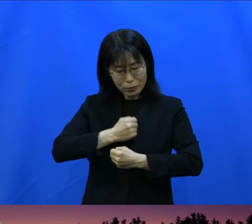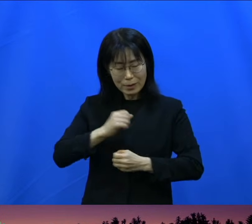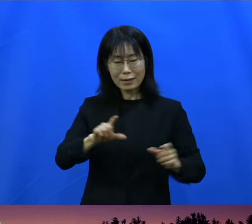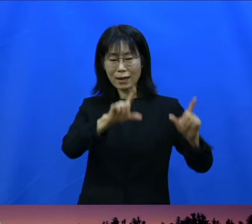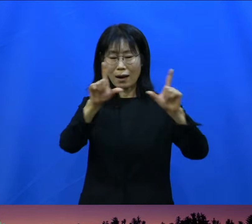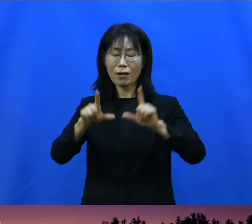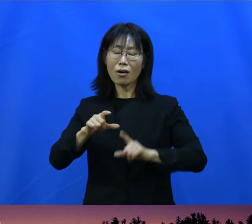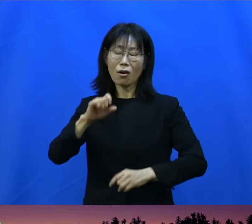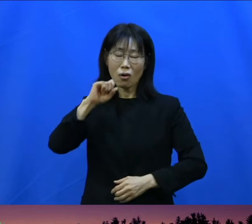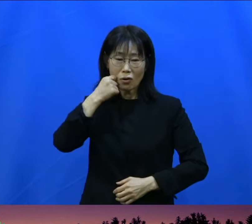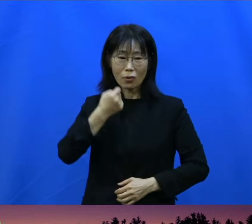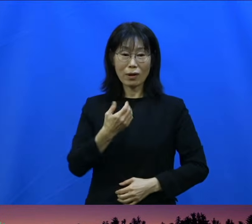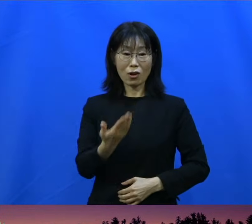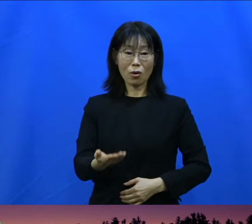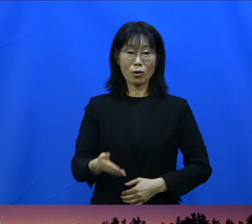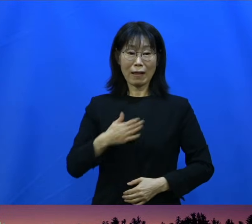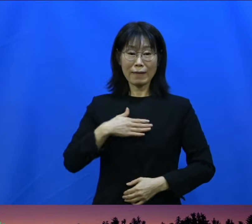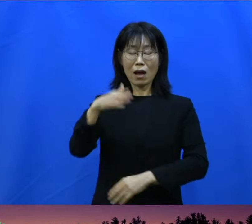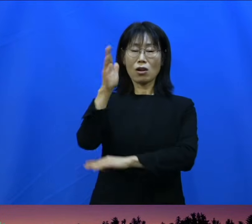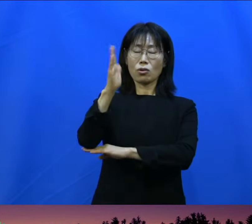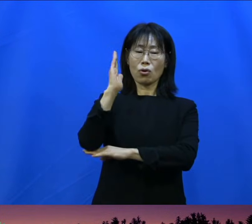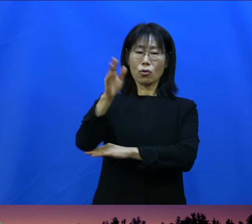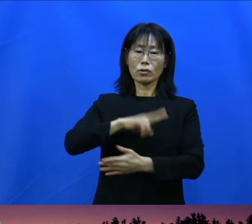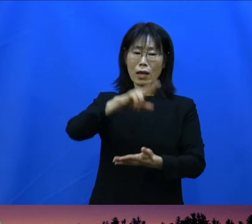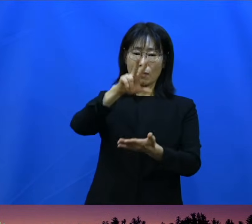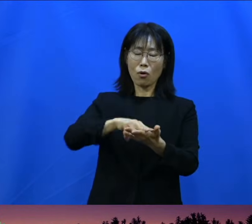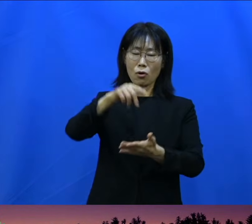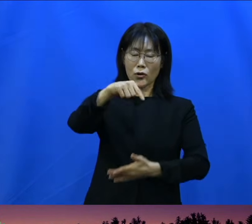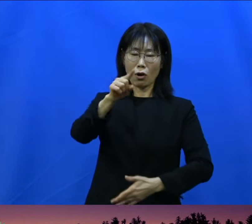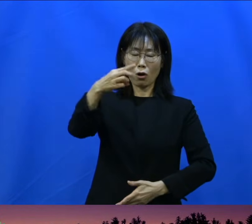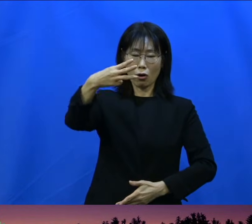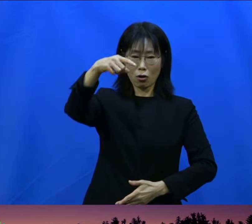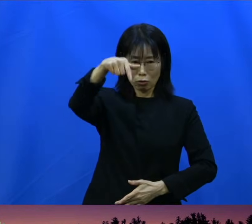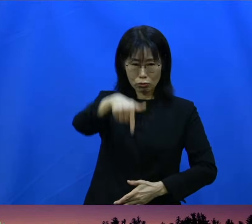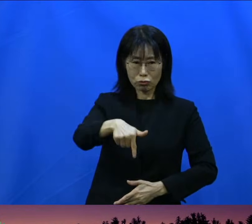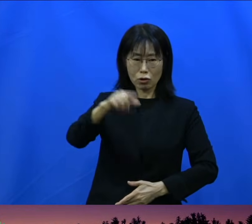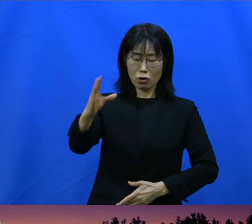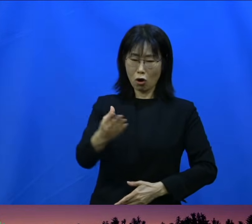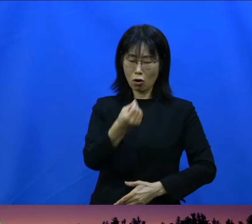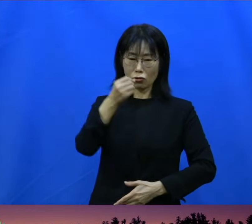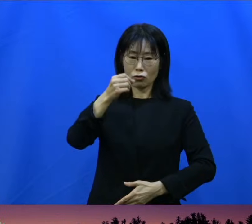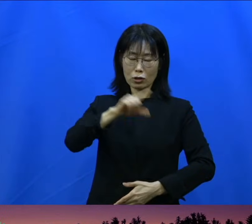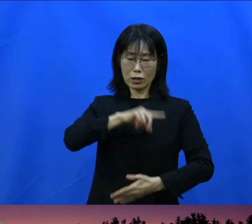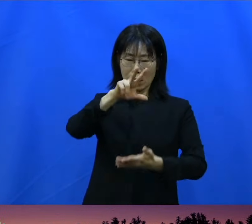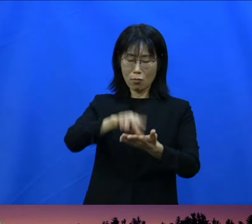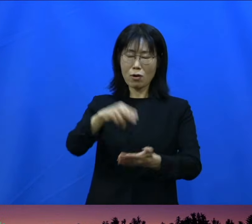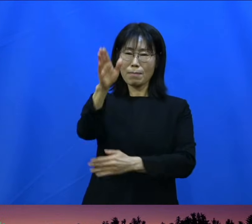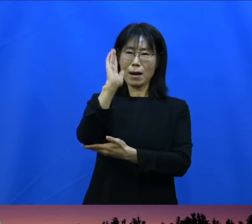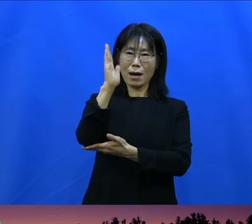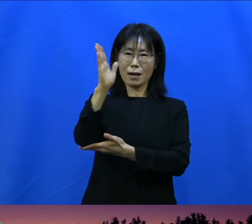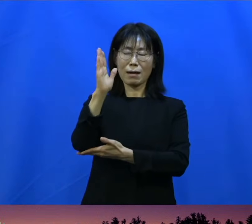설교도 여러분 거룩에 대한 설교하면요 인기 하나도 없는 설교. 오늘 인기 하나도 없는 설교를 제가 봅니다.